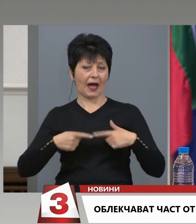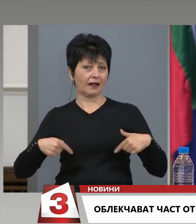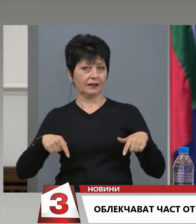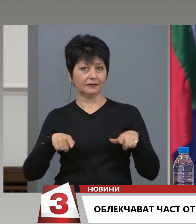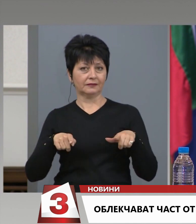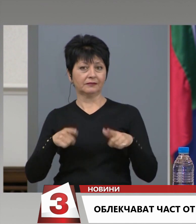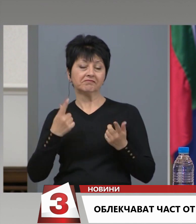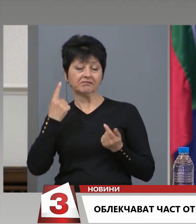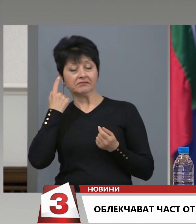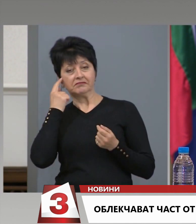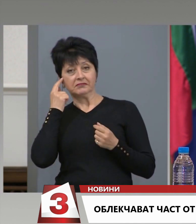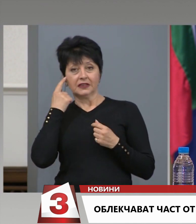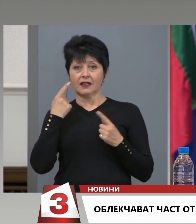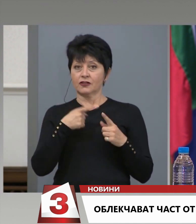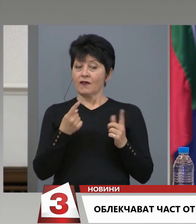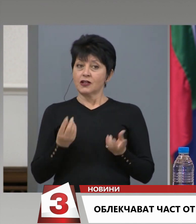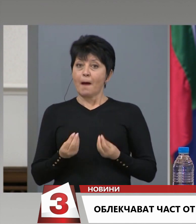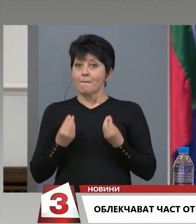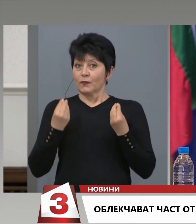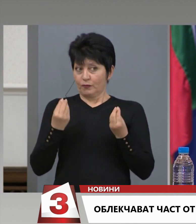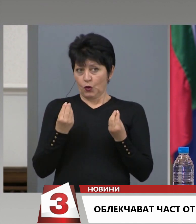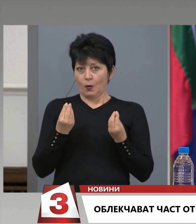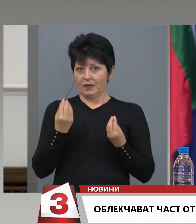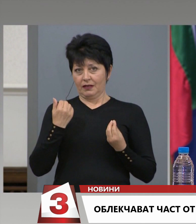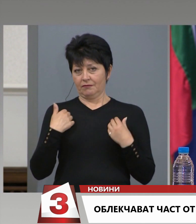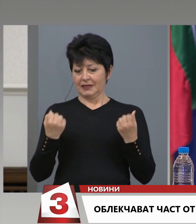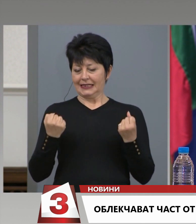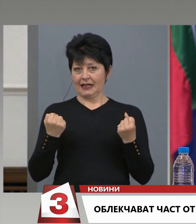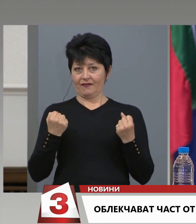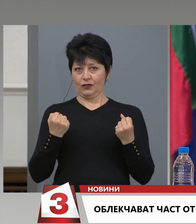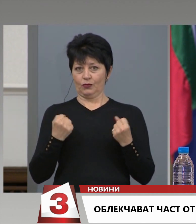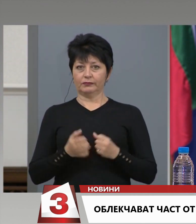това само може да подобри здравето.